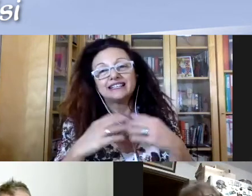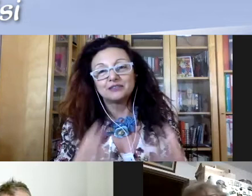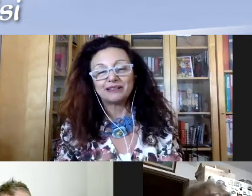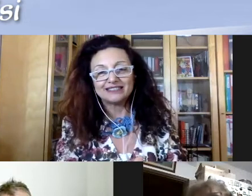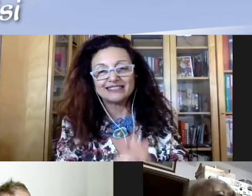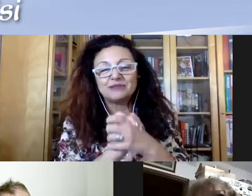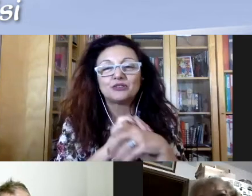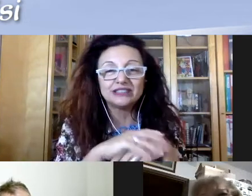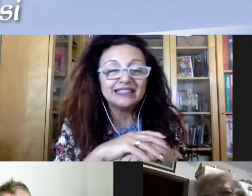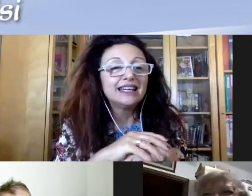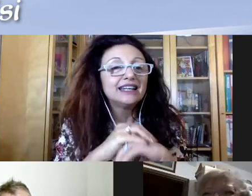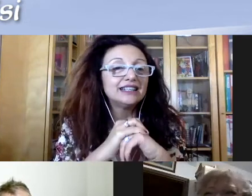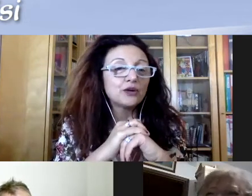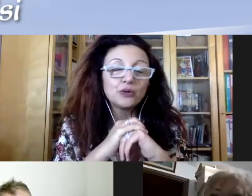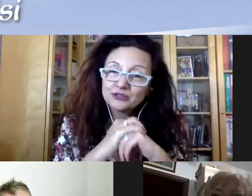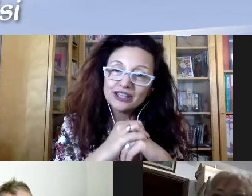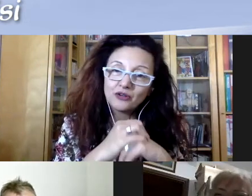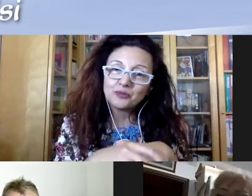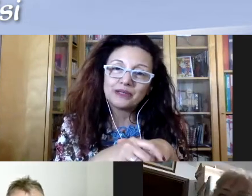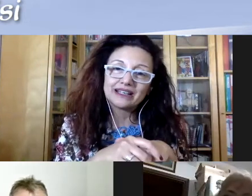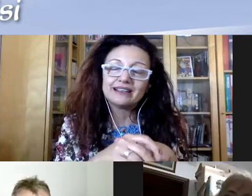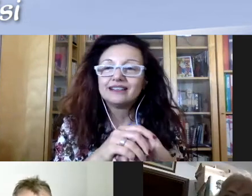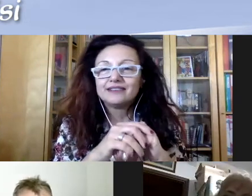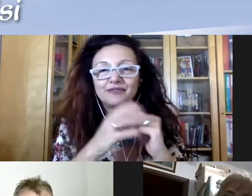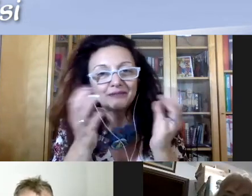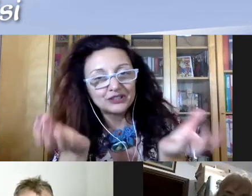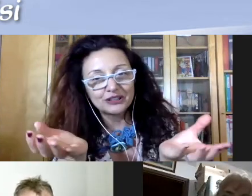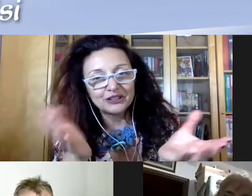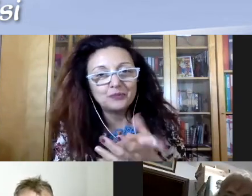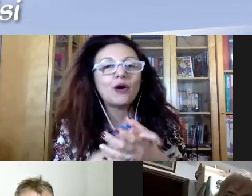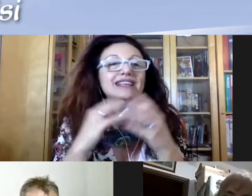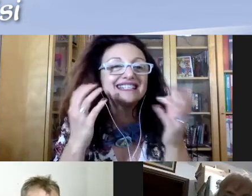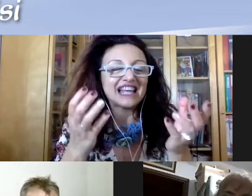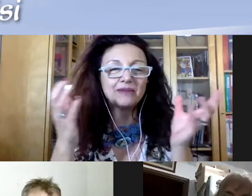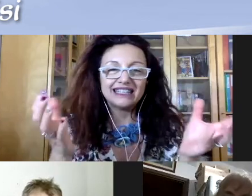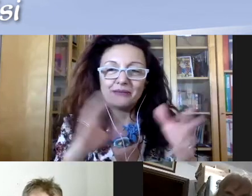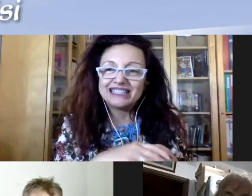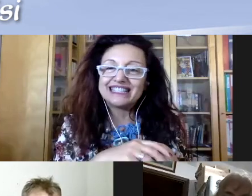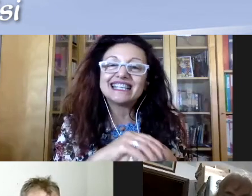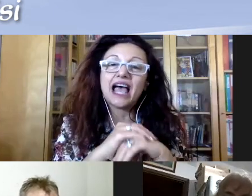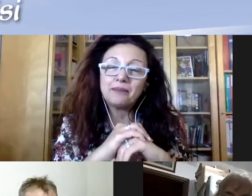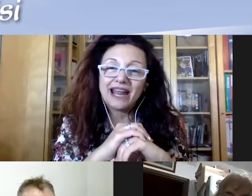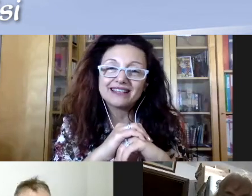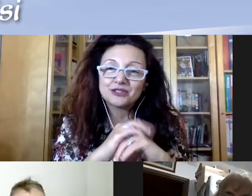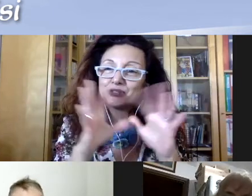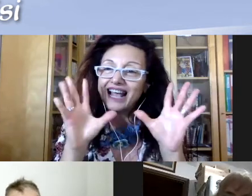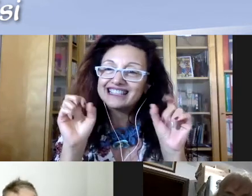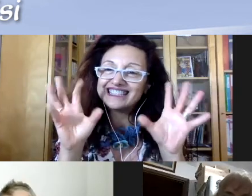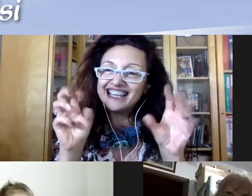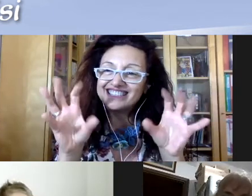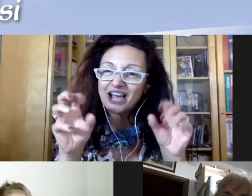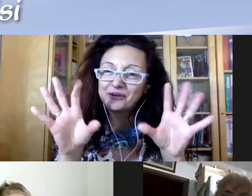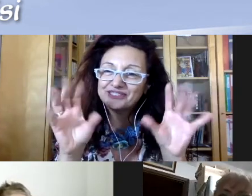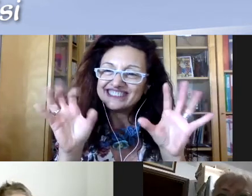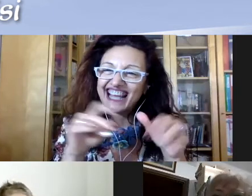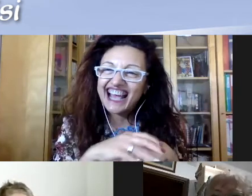ospiti simpaticissimi così in questo salotto per farvi sorridere un po' insieme in amicizia. A presto, grazie